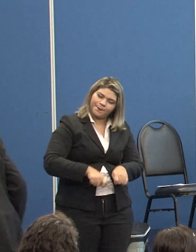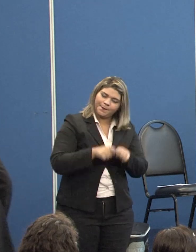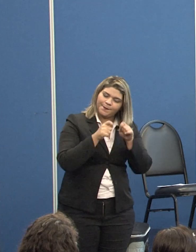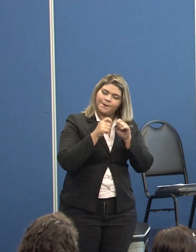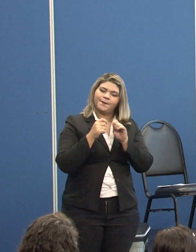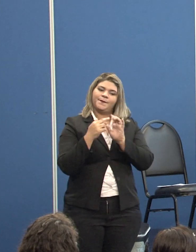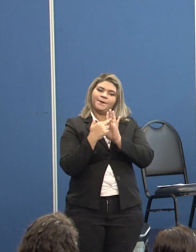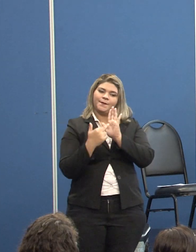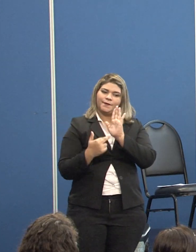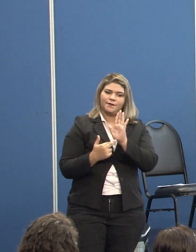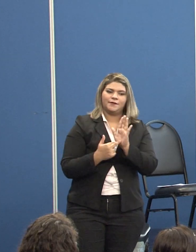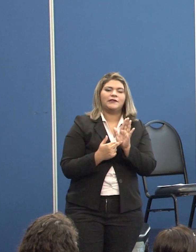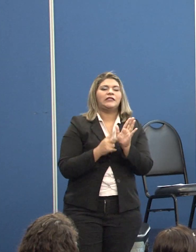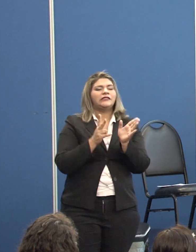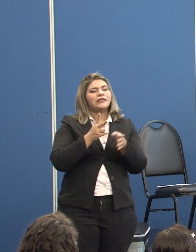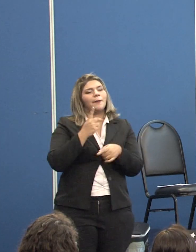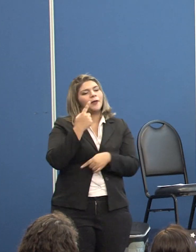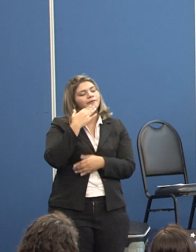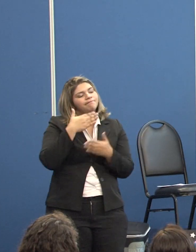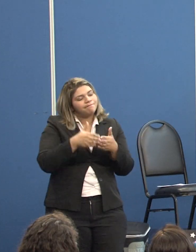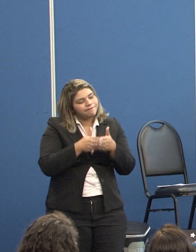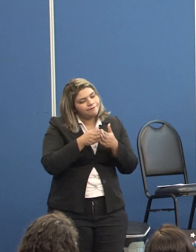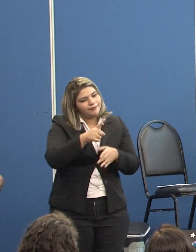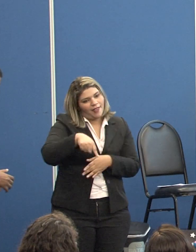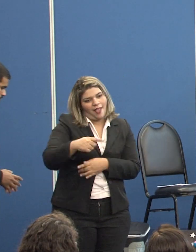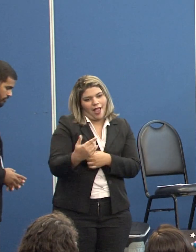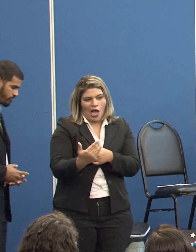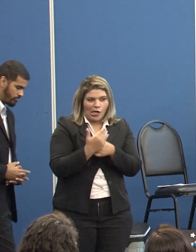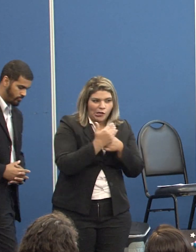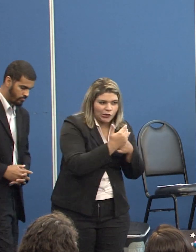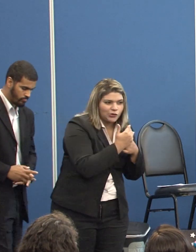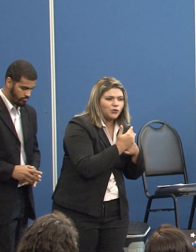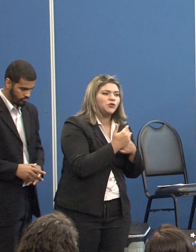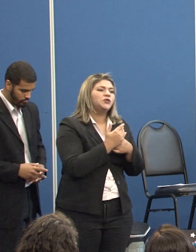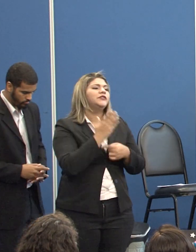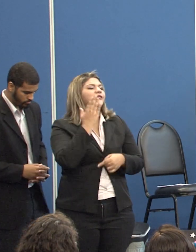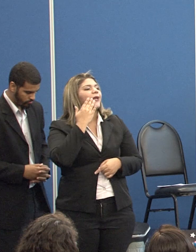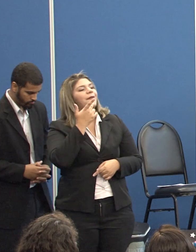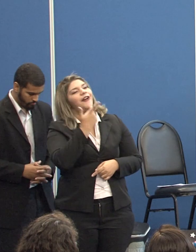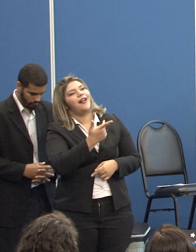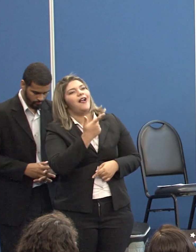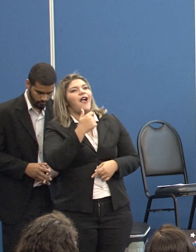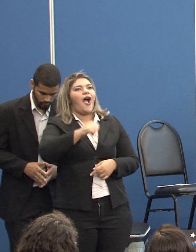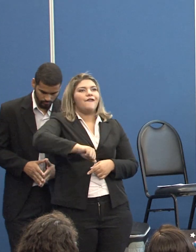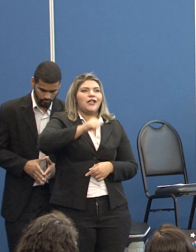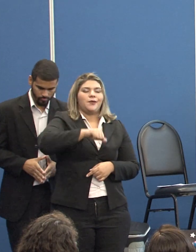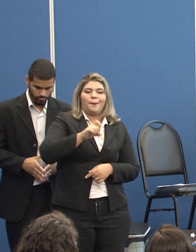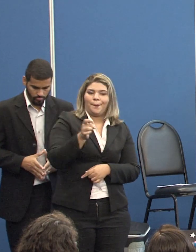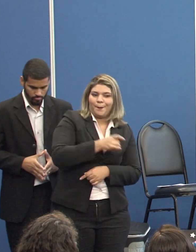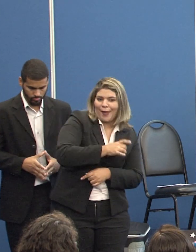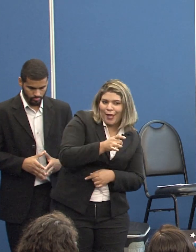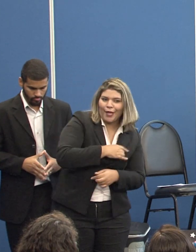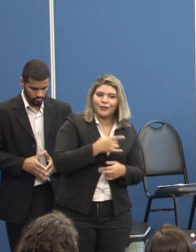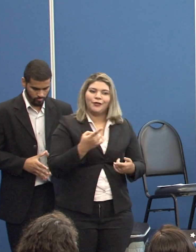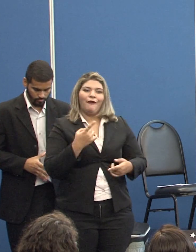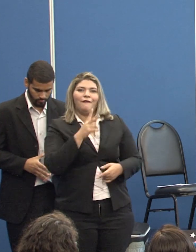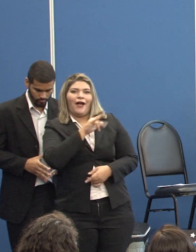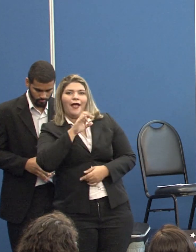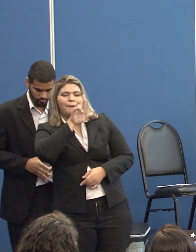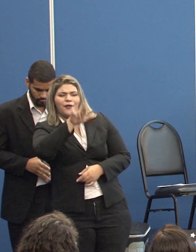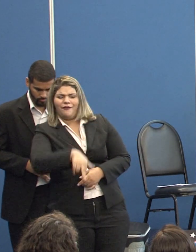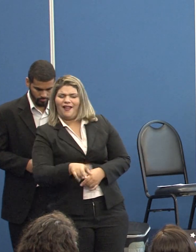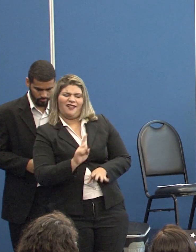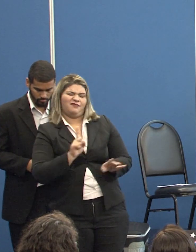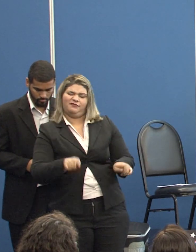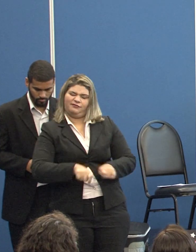um apelo, sim. Poucas são as falas da avaliação, por medo, por saber que ela classifica, mas como eu